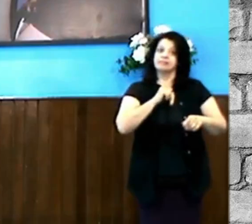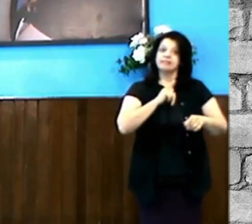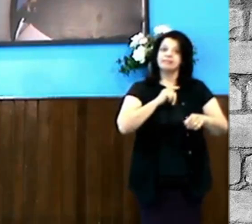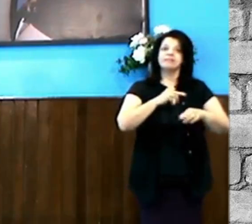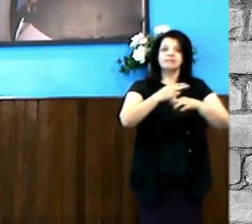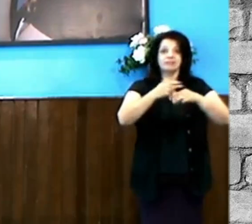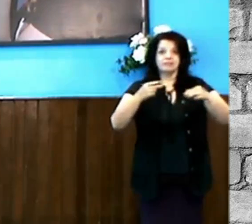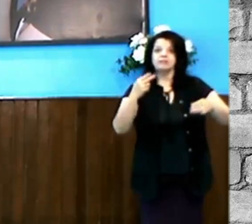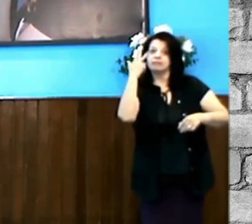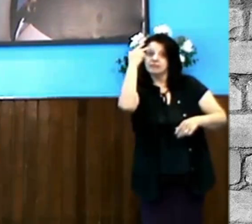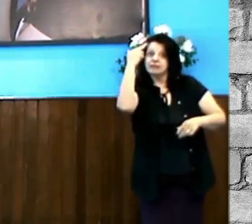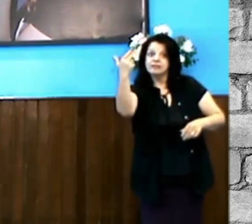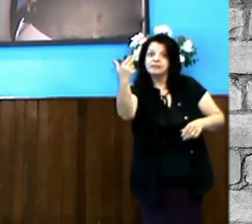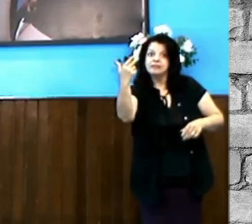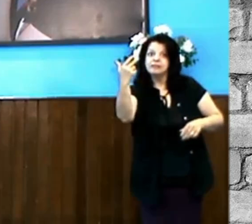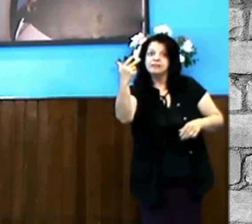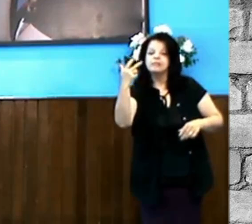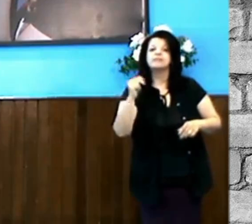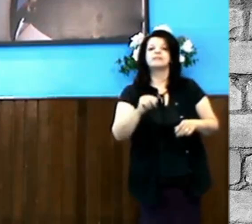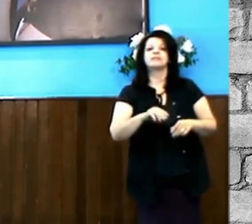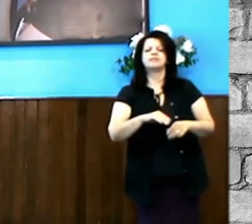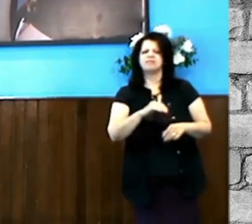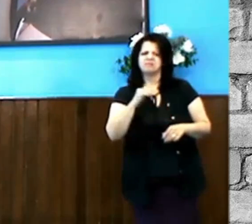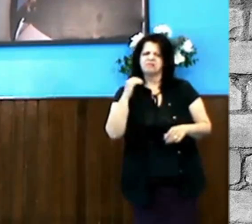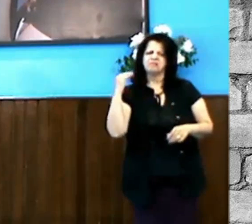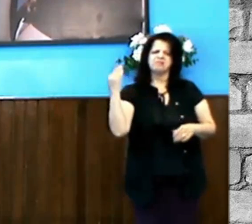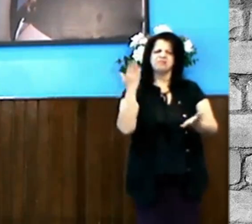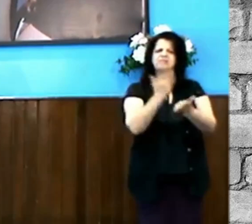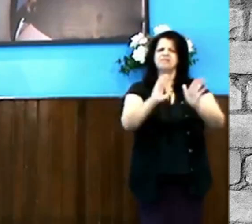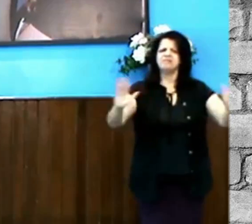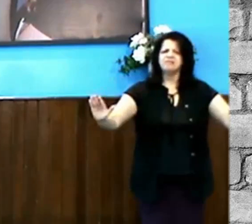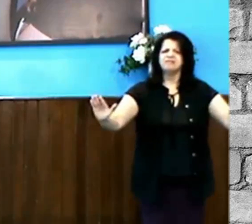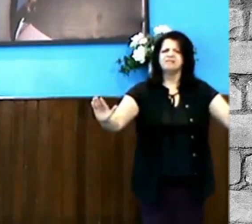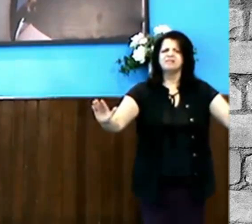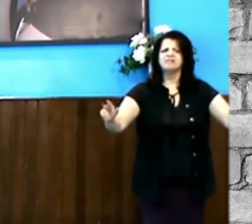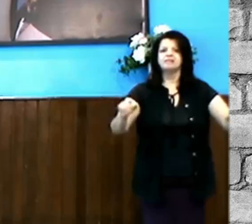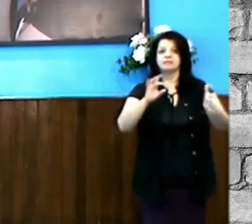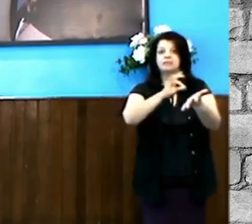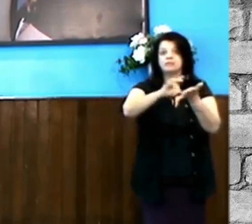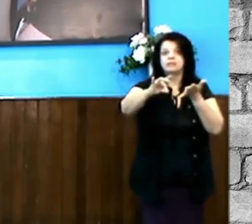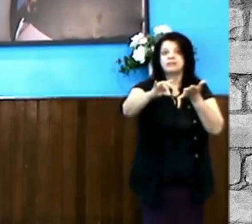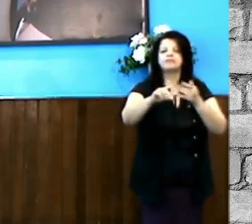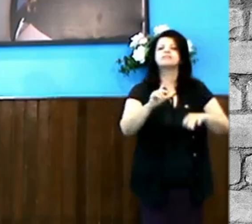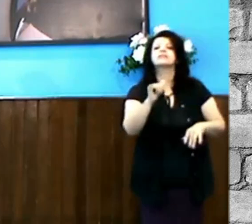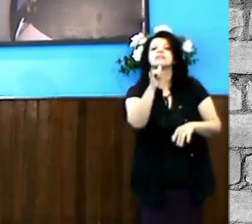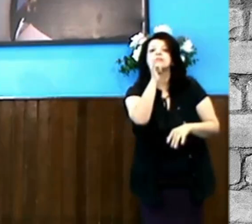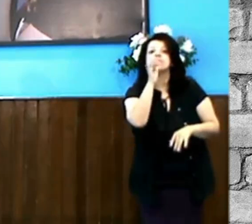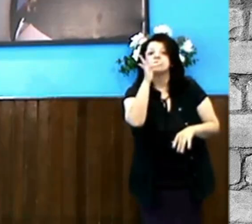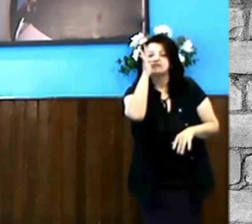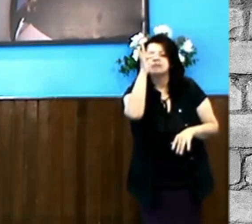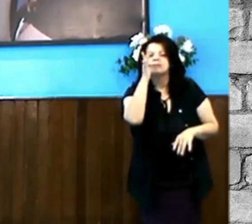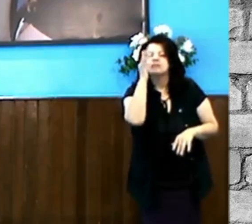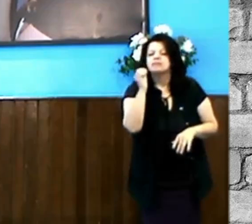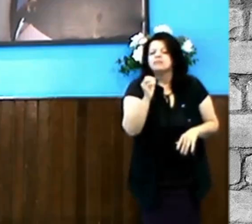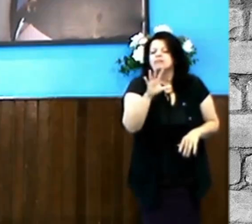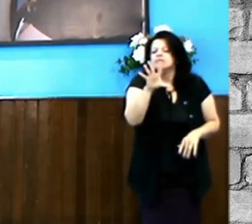têm a função de matar os predadores. Existem plantas, por exemplo, que são lindas e que cheiram bem, mas que